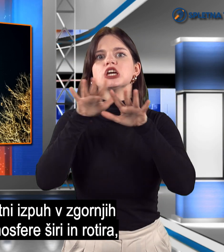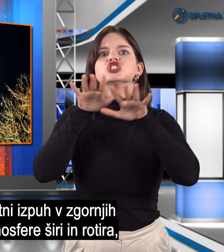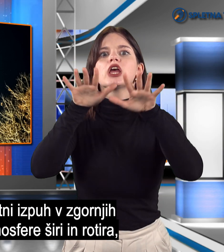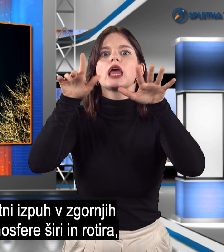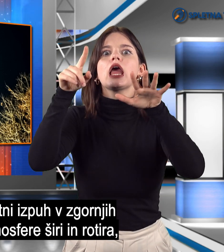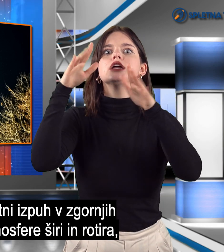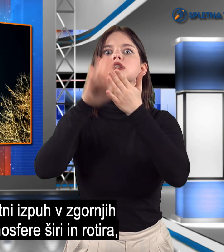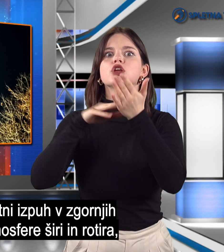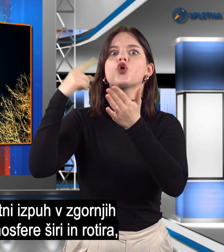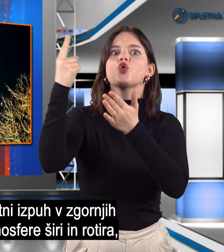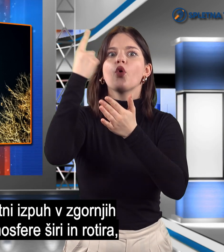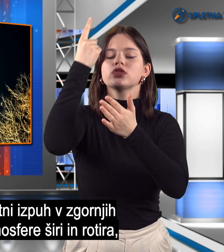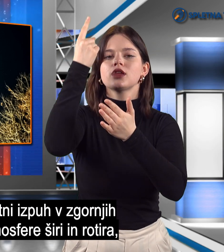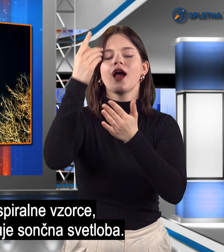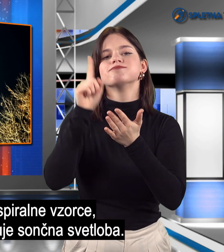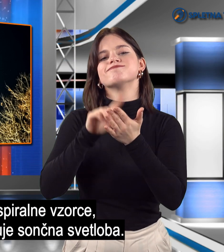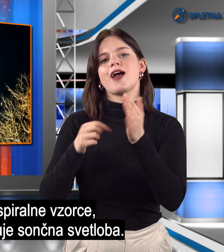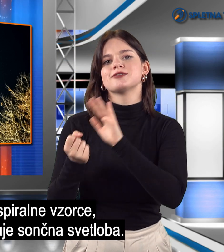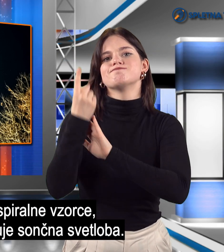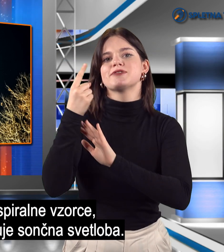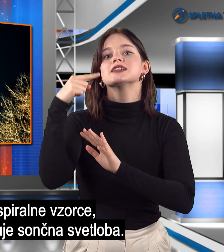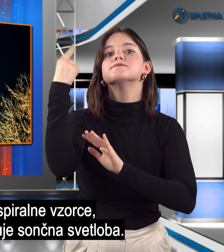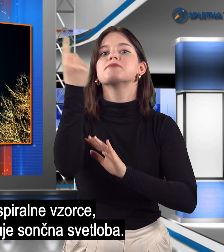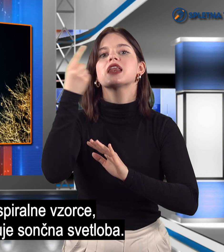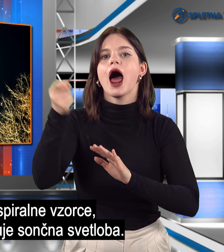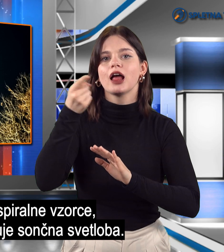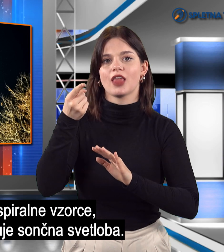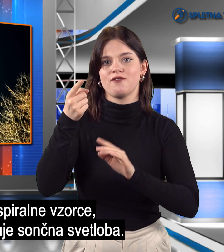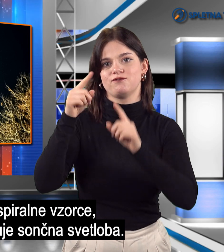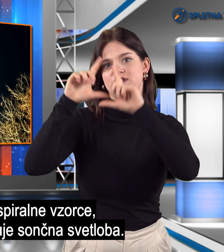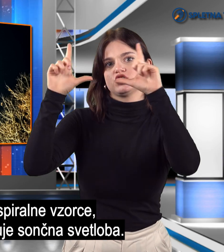ustvari spiralne vzorce, ki jih osvetljuje sončna svetloba.